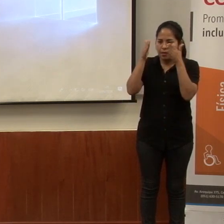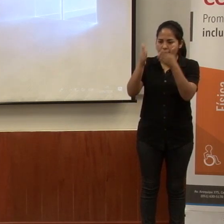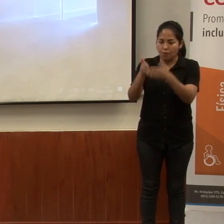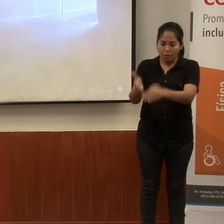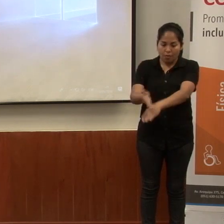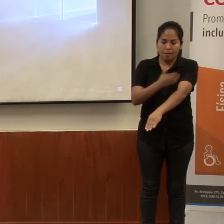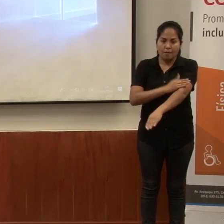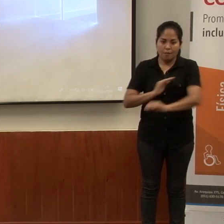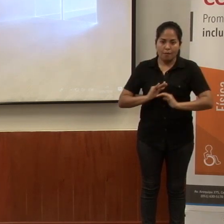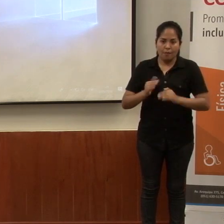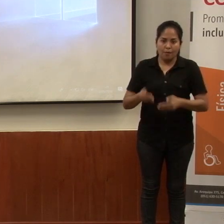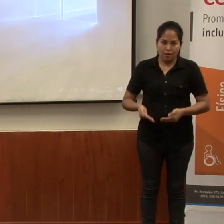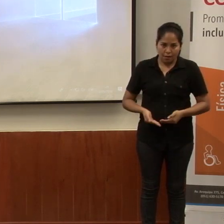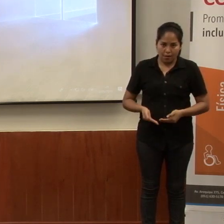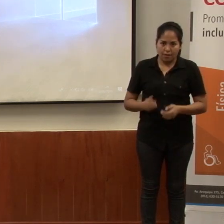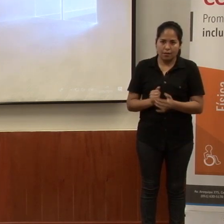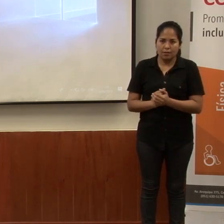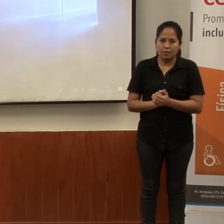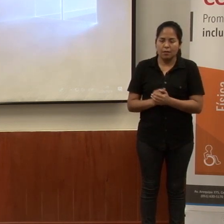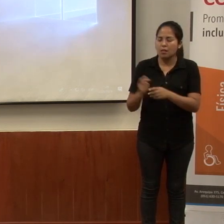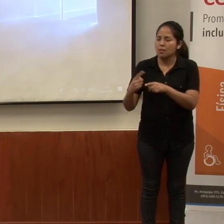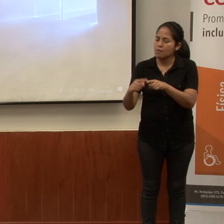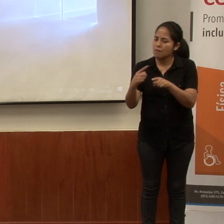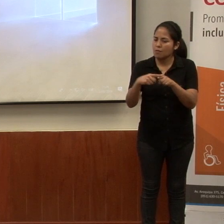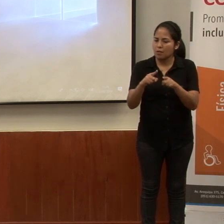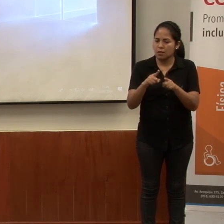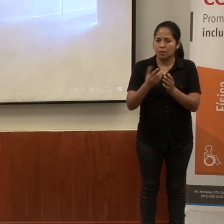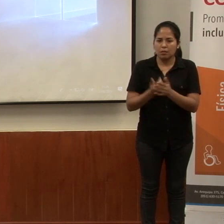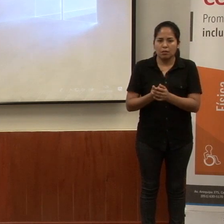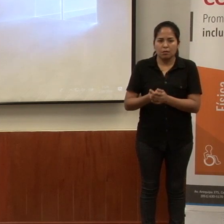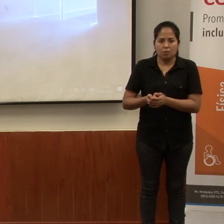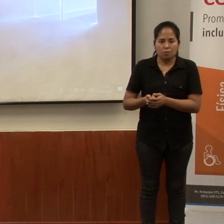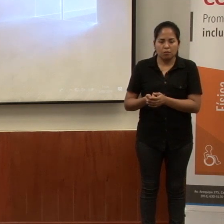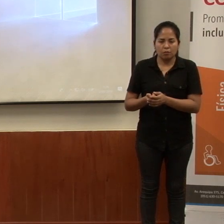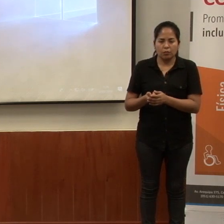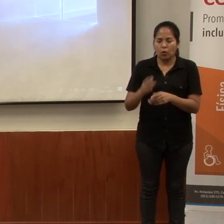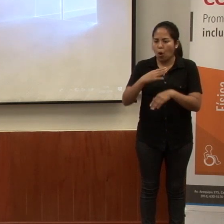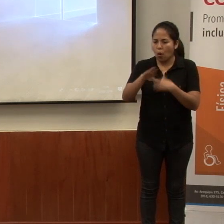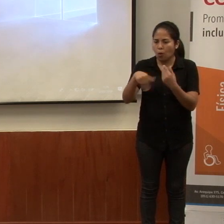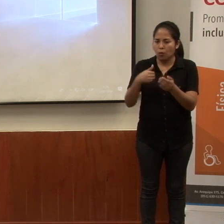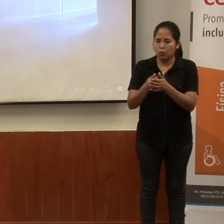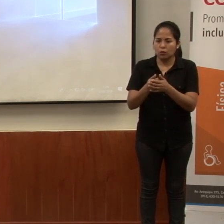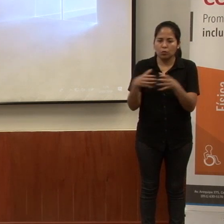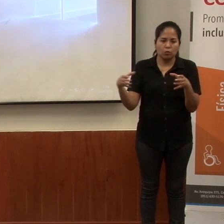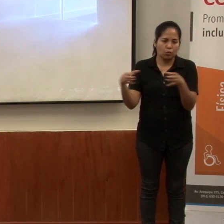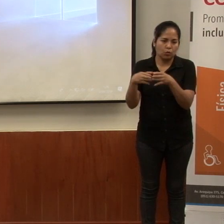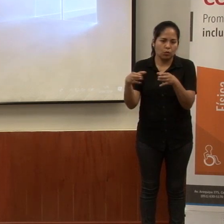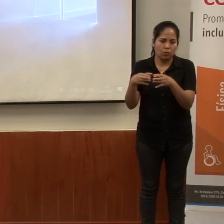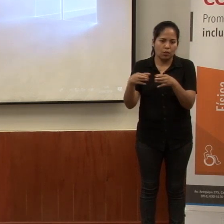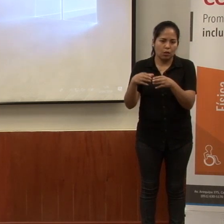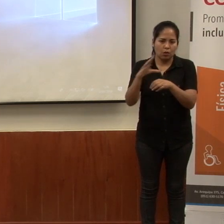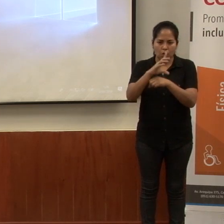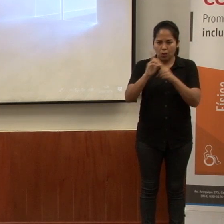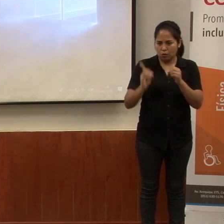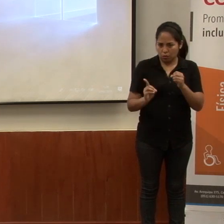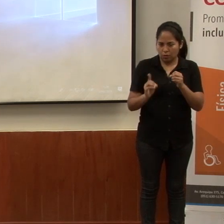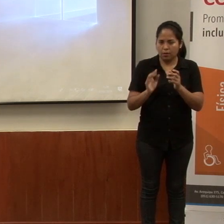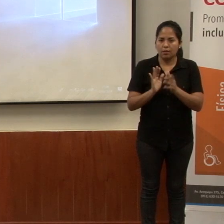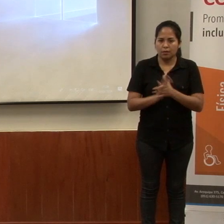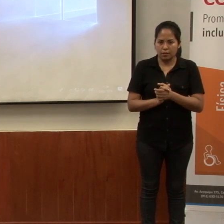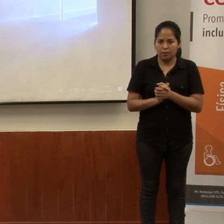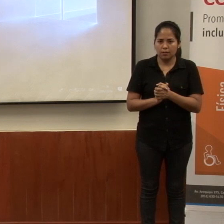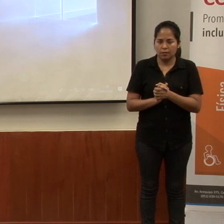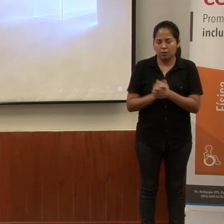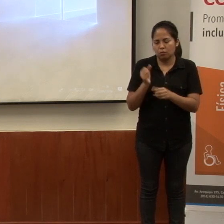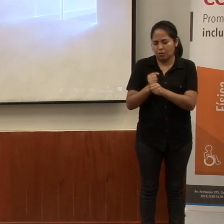con el Minedu, con Sonia Ascue. Todos somos miembros del Consejo Directivo del CONADIS, por eso hay un mayor acercamiento y hay un